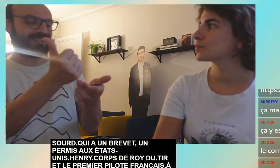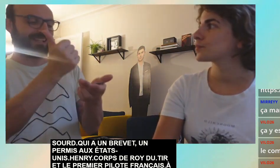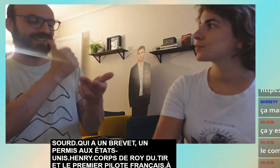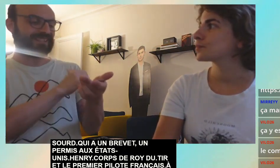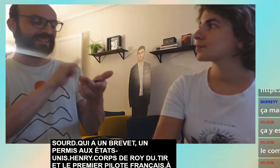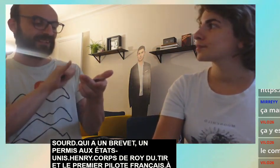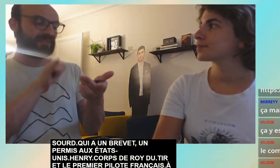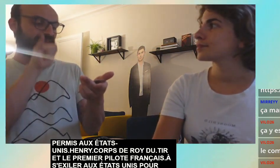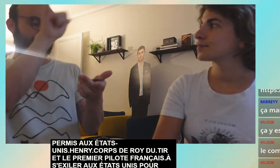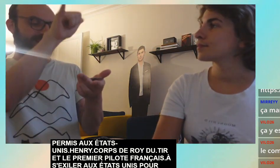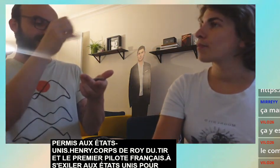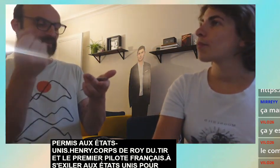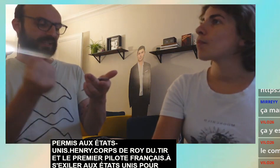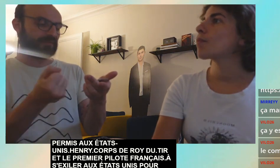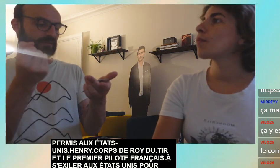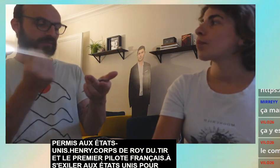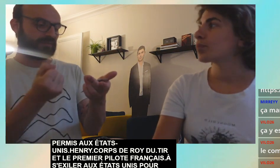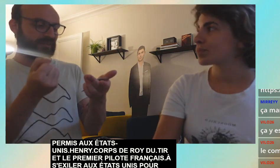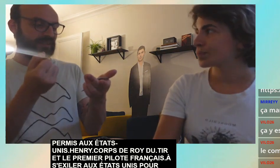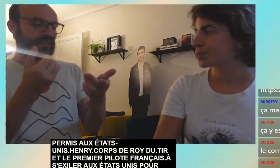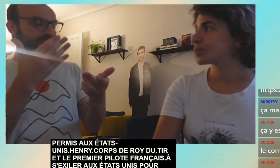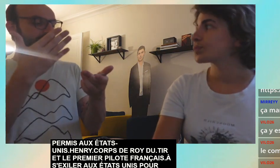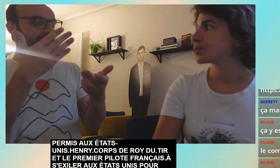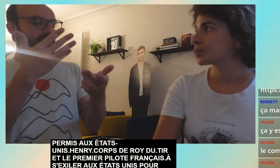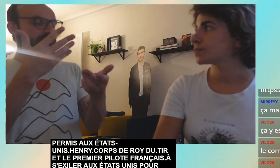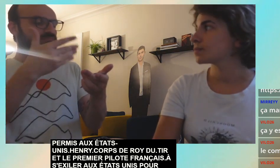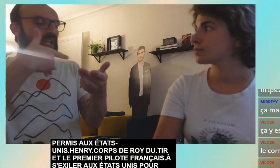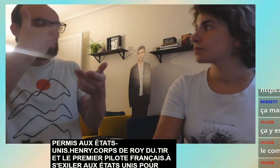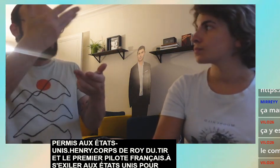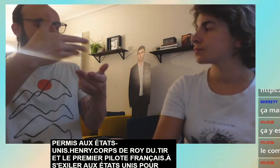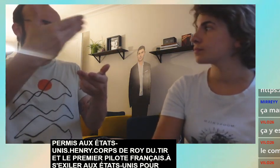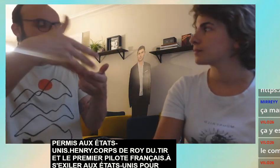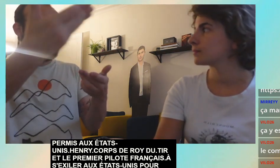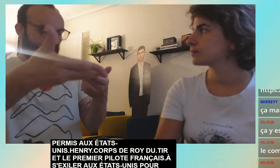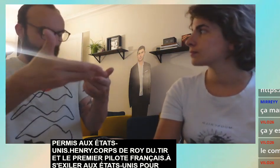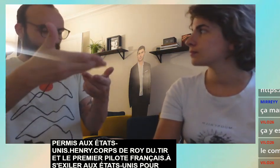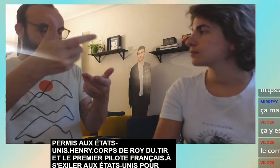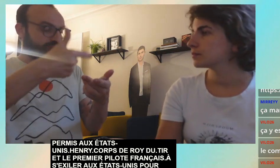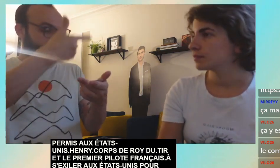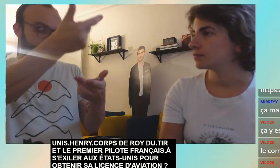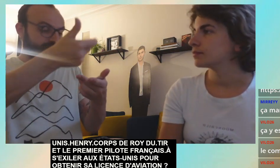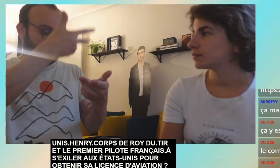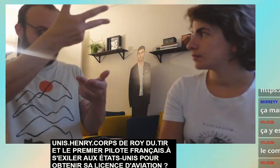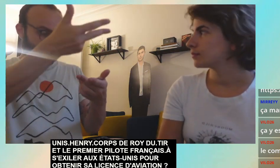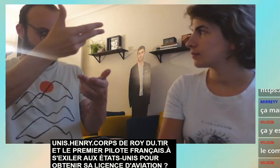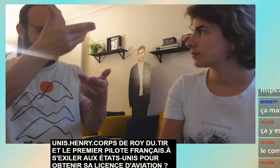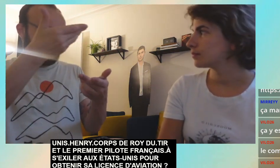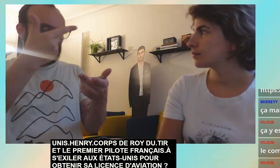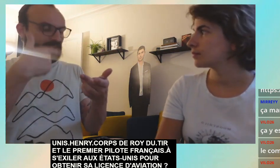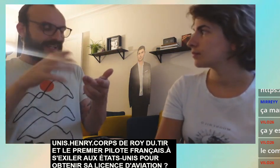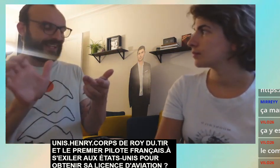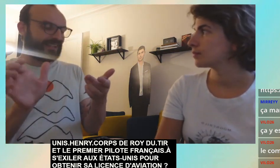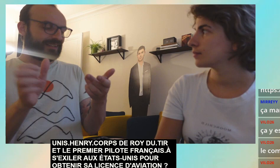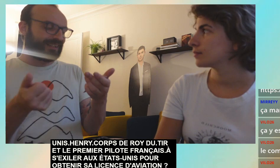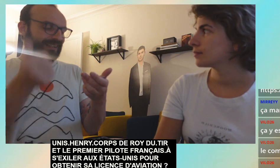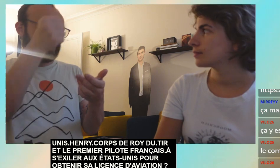sa licence d'aviation. Quelques années plus tard, hein, il